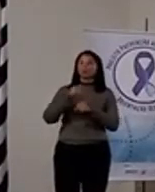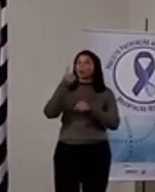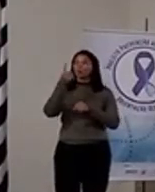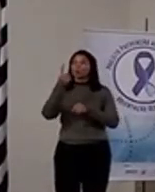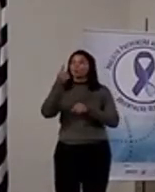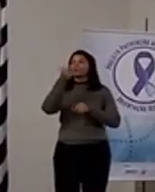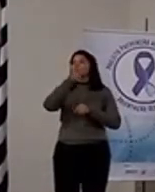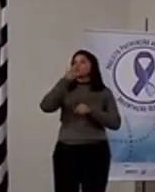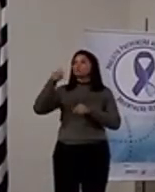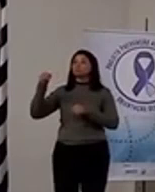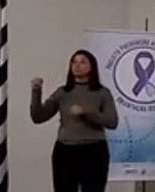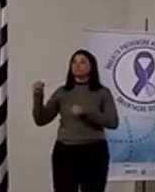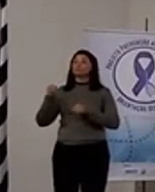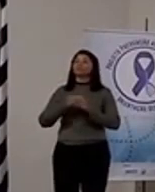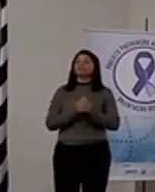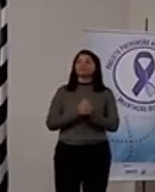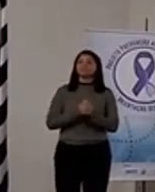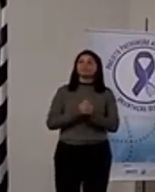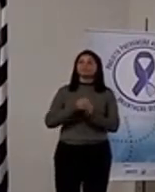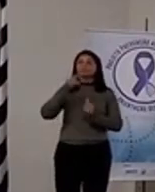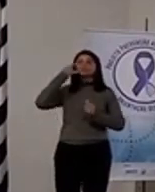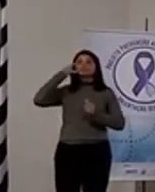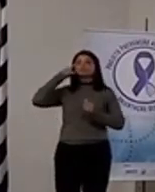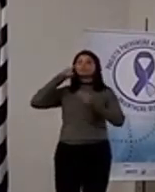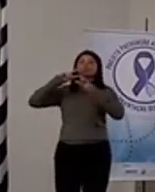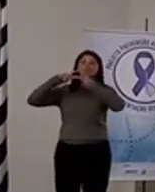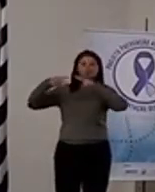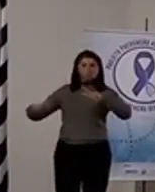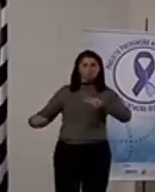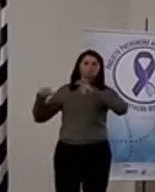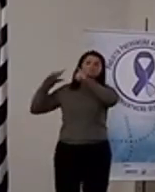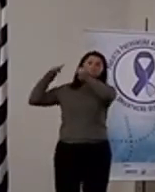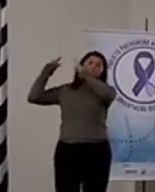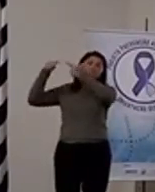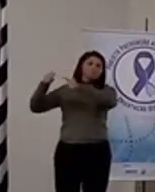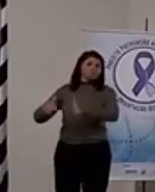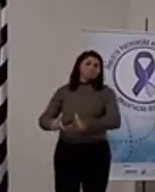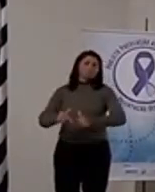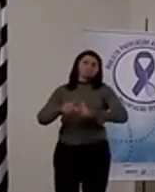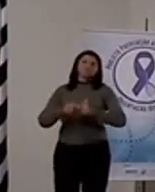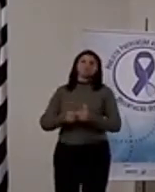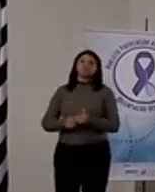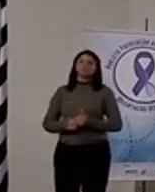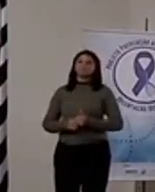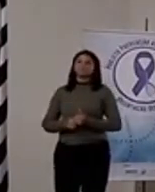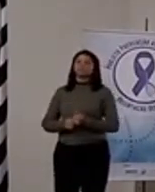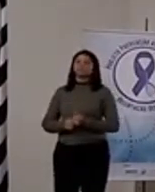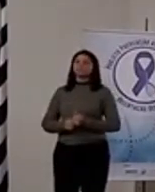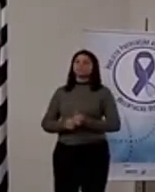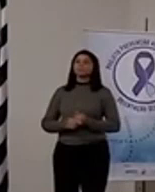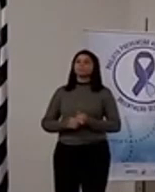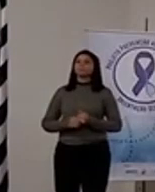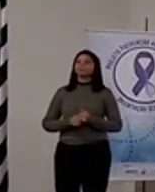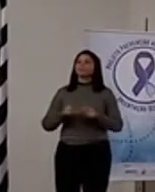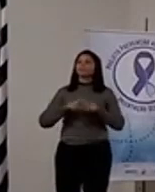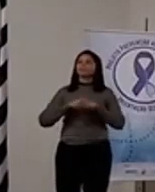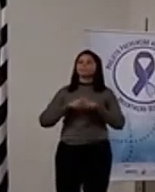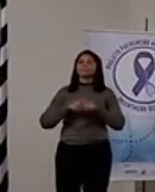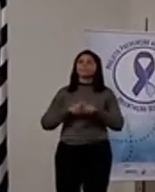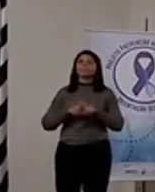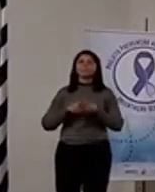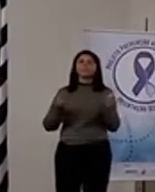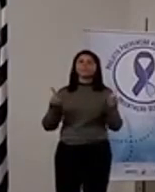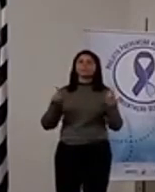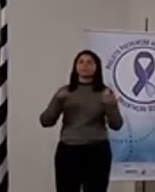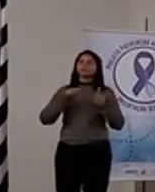2000, 2500. Então, o síndrome de Down é uma doença genética, mas que não é rara. Certo? Mas, eu tenho um